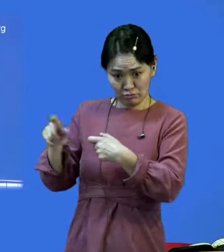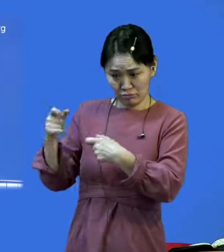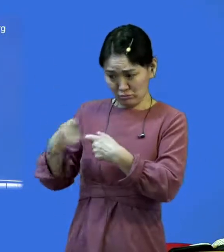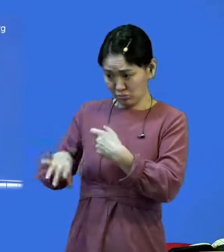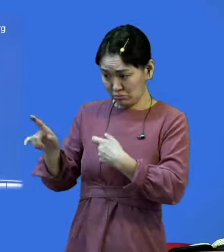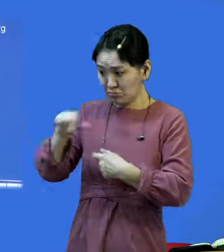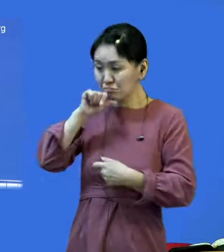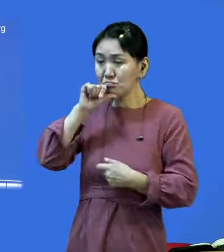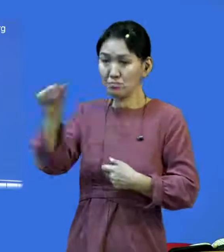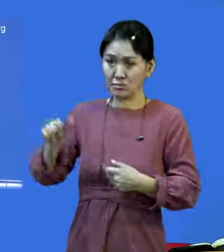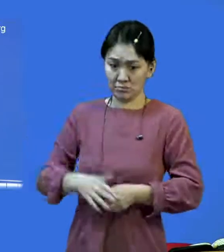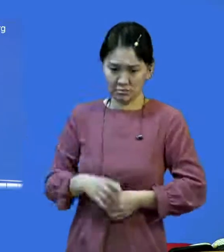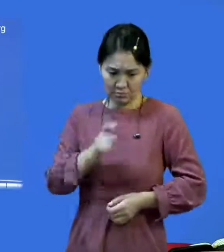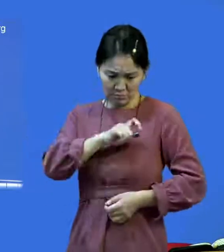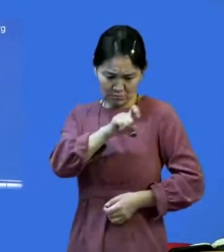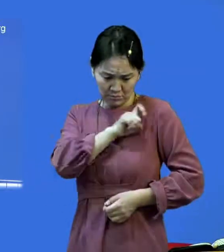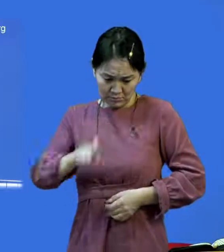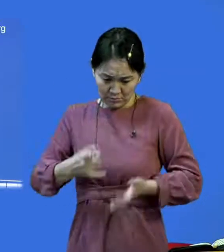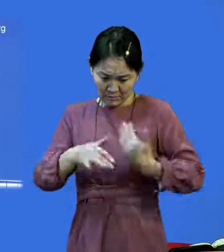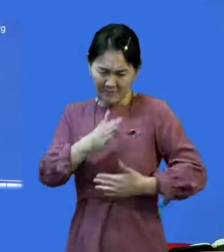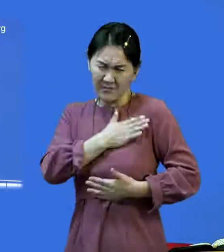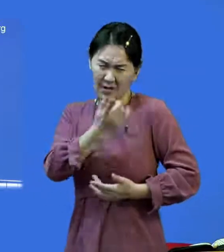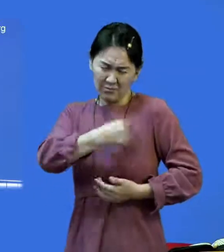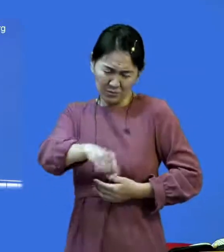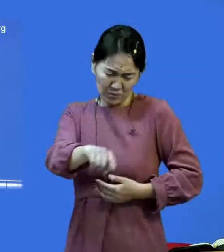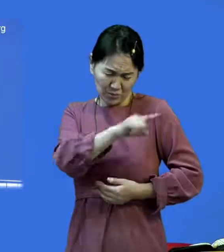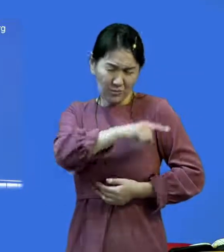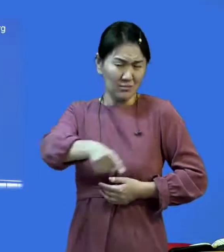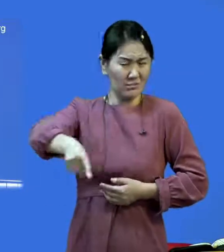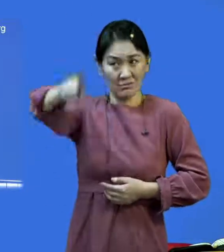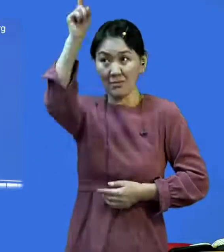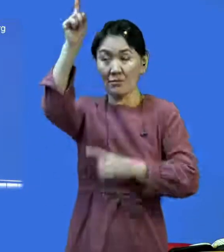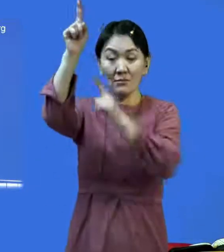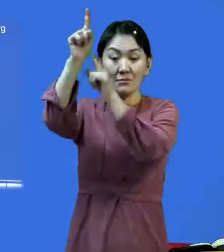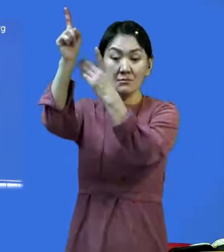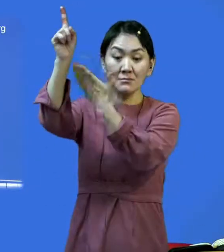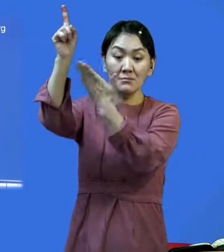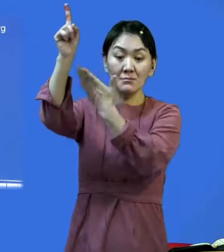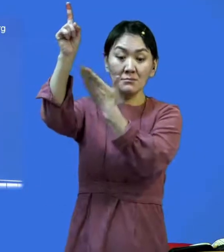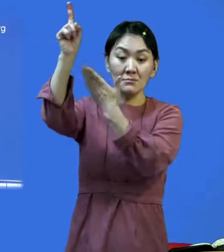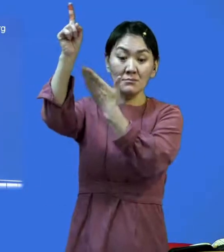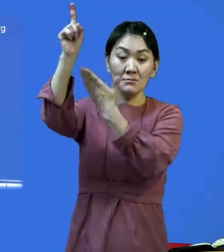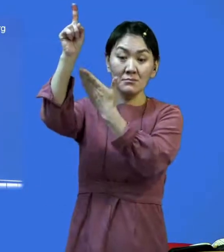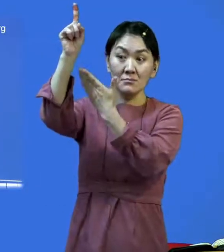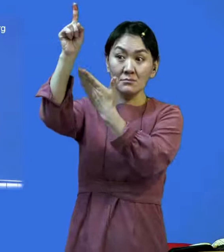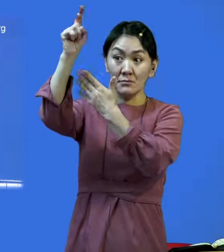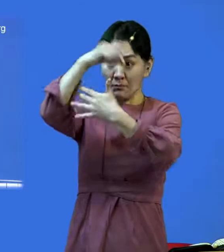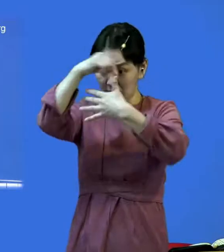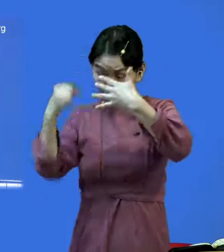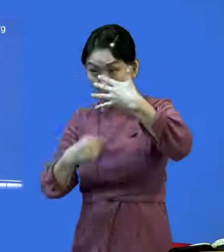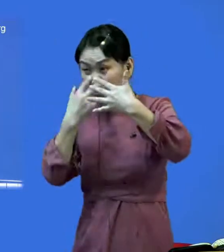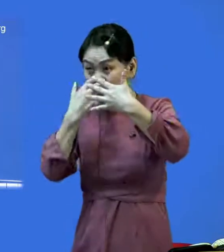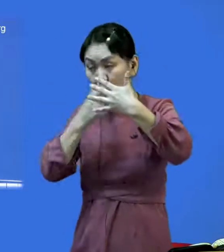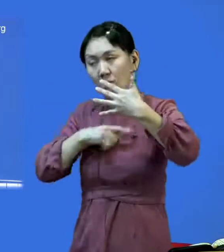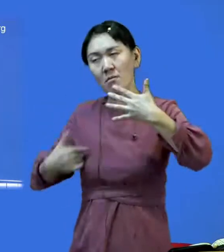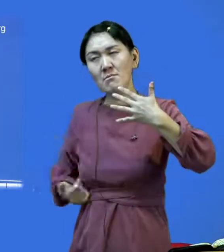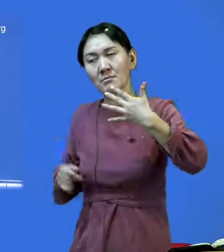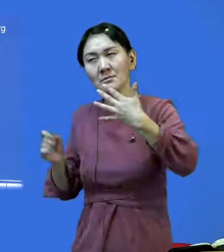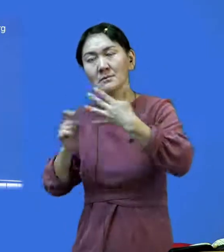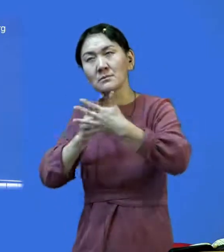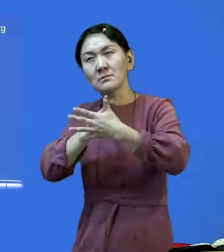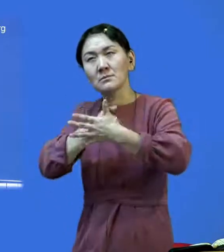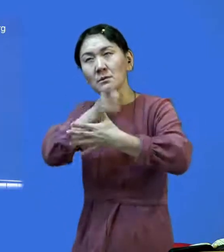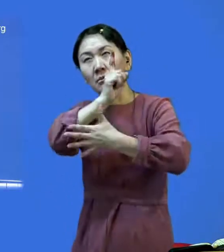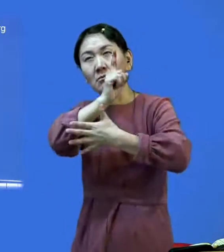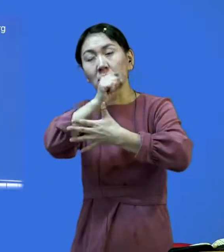Христ итгэж хүний хамгийн дөрөнд тавих дараалал нь юу юм бэ? Там үнхэн дистраалаа нэг бодоод үзтээ.